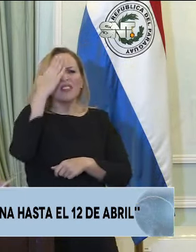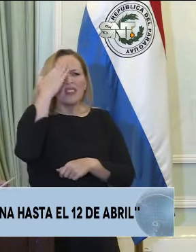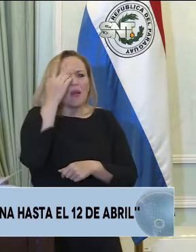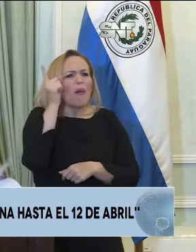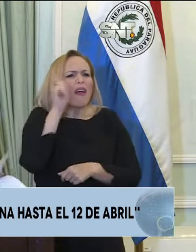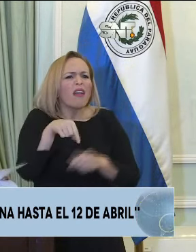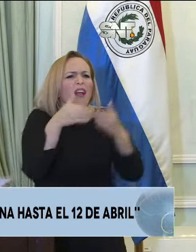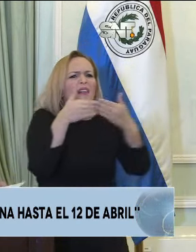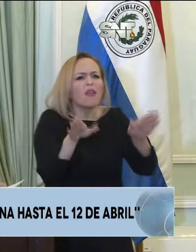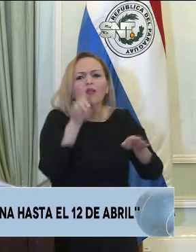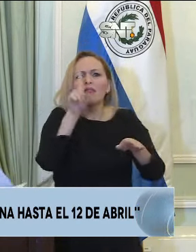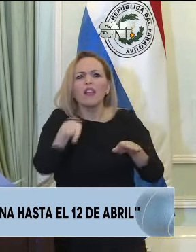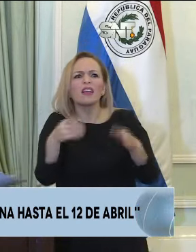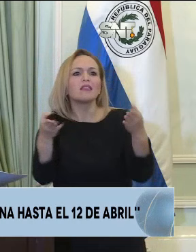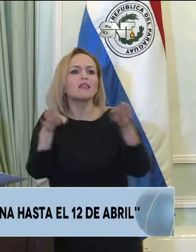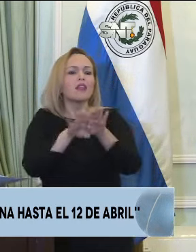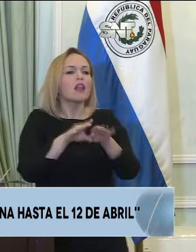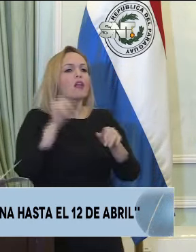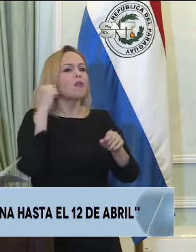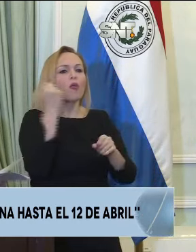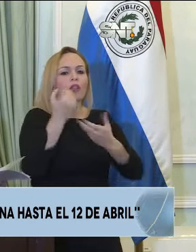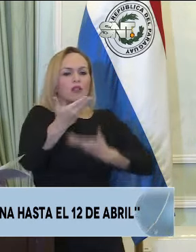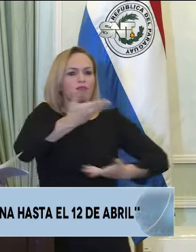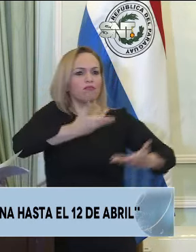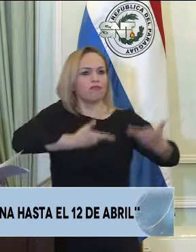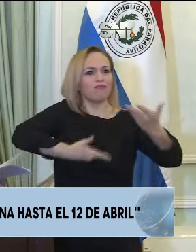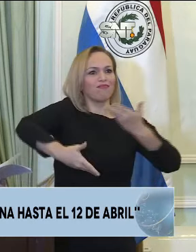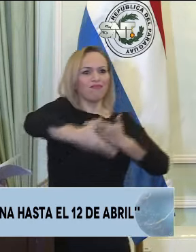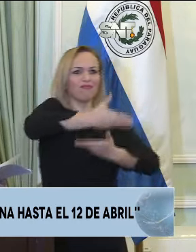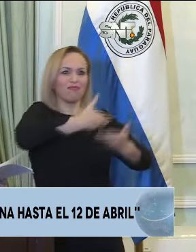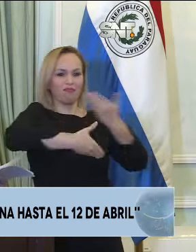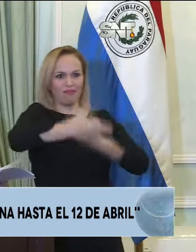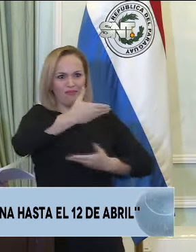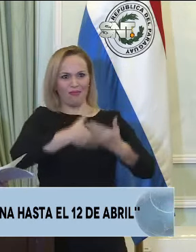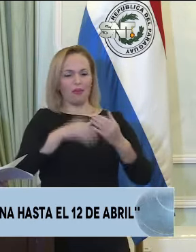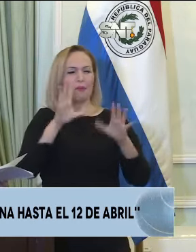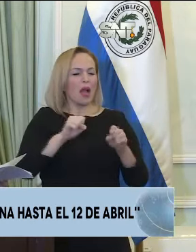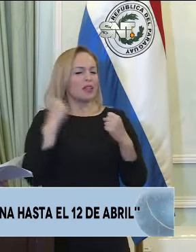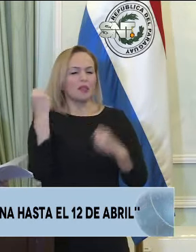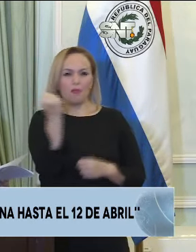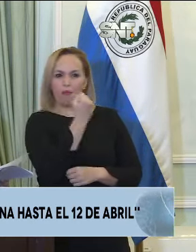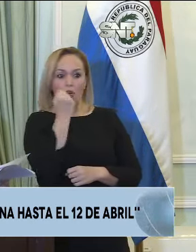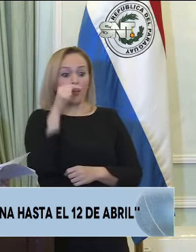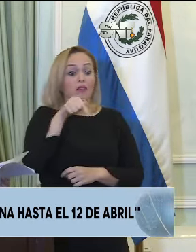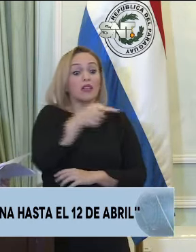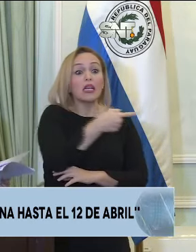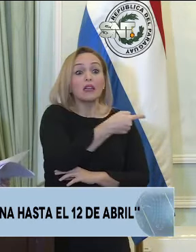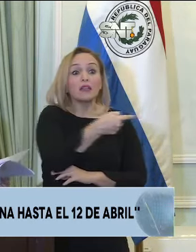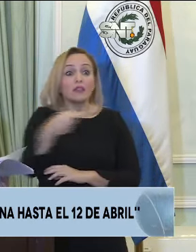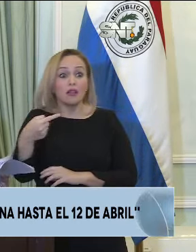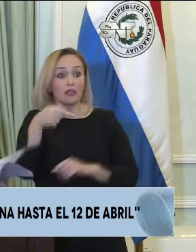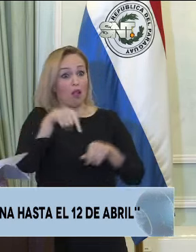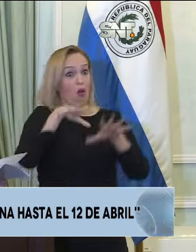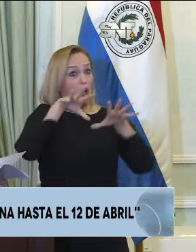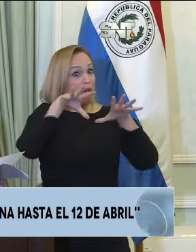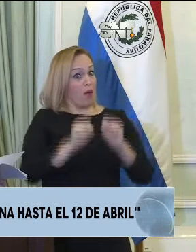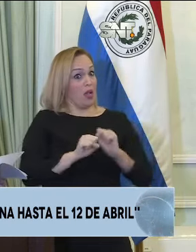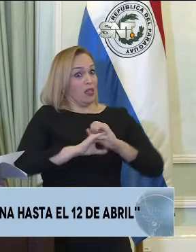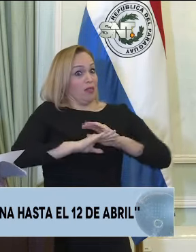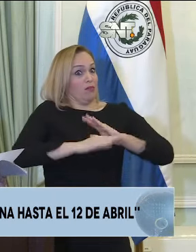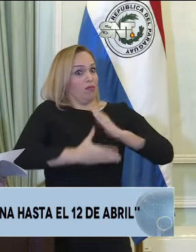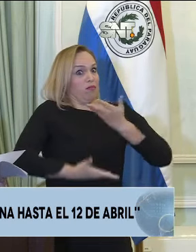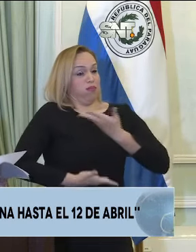necesarios y que podamos funcionar al menos en todo lo necesario durante esta semana más estricta de la